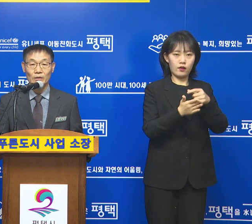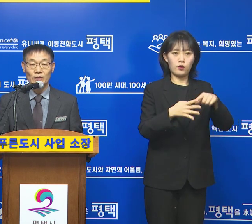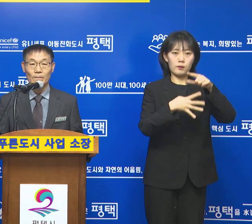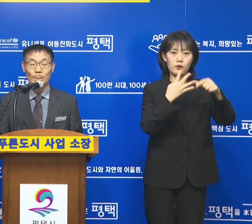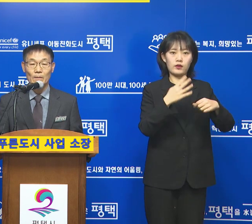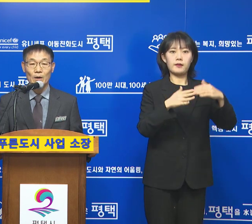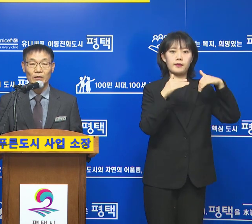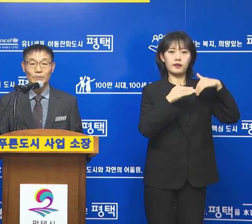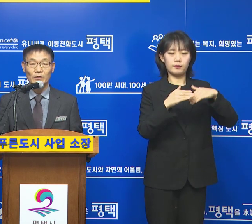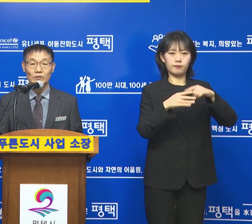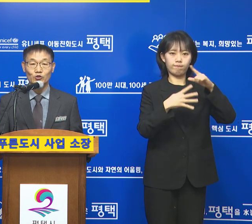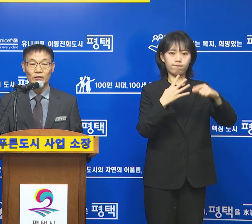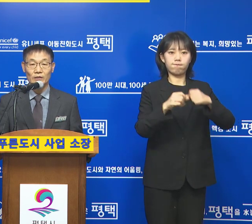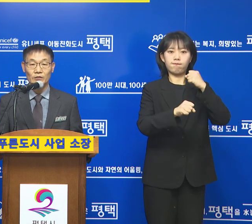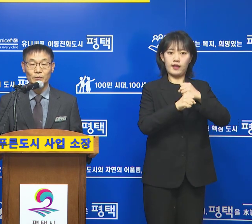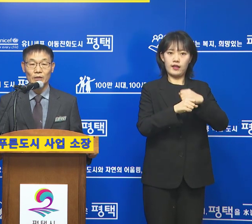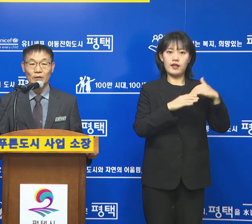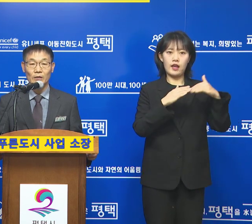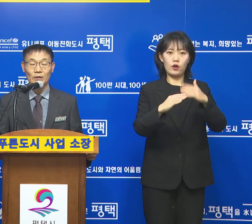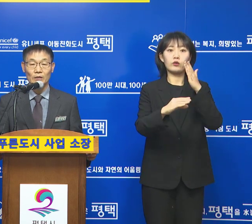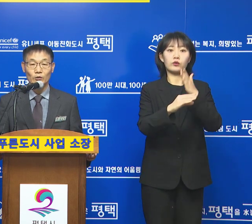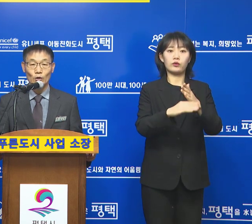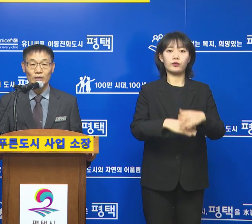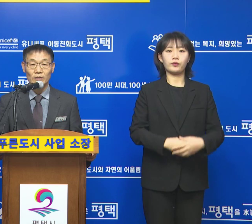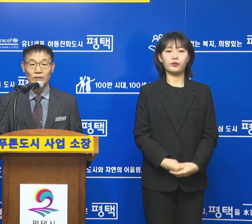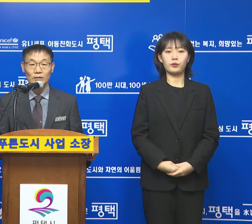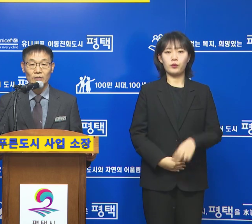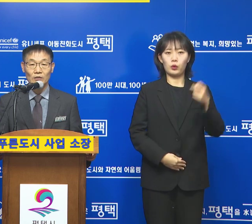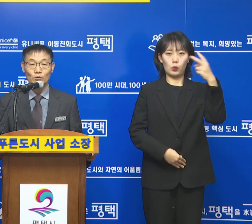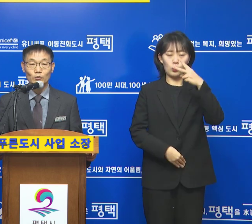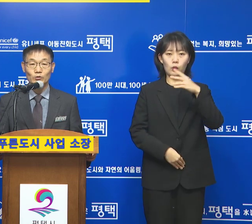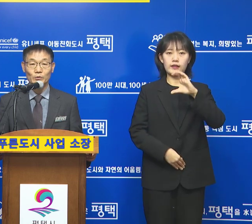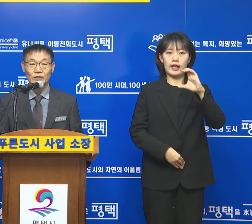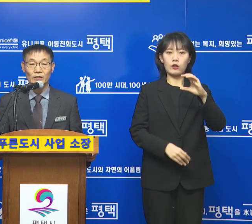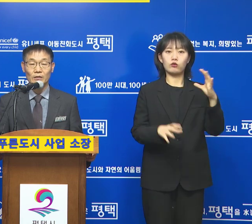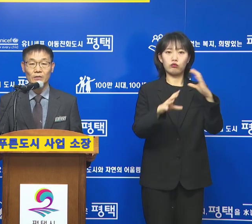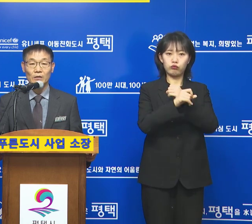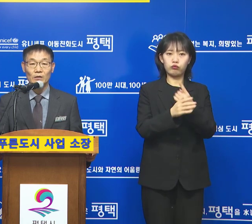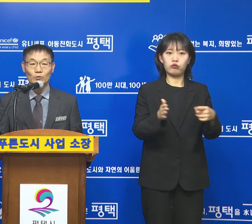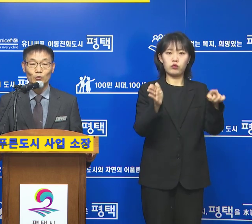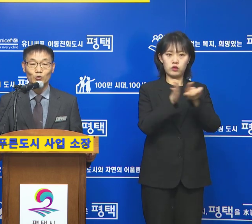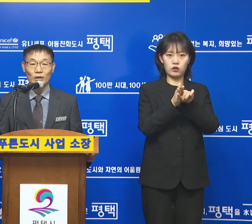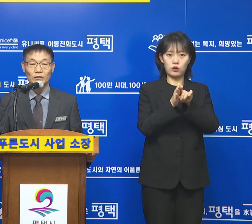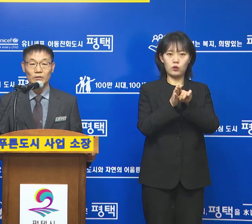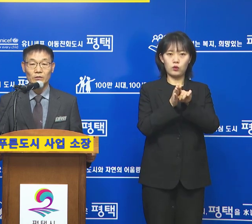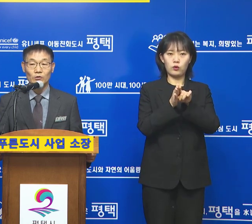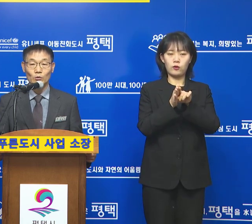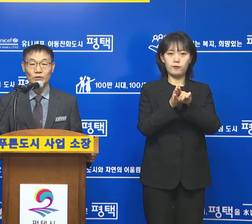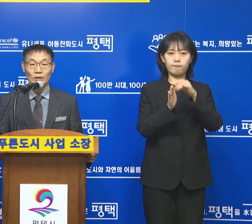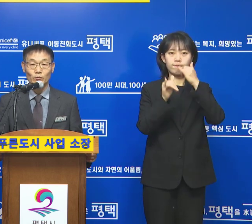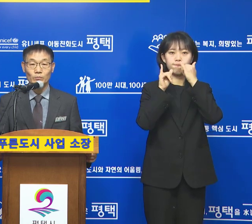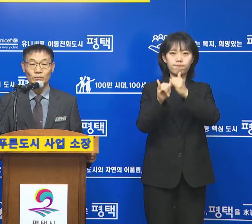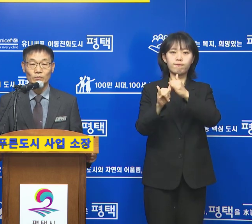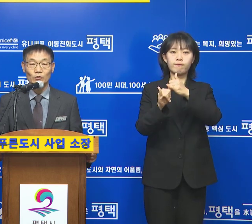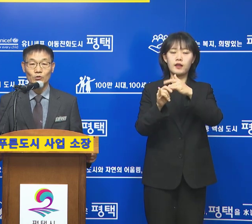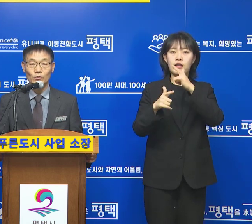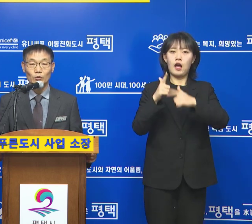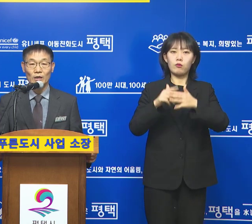프로그램과 함께 박람회를 추진하겠습니다. 또한 탄소 중립을 실현한 우수한 정원